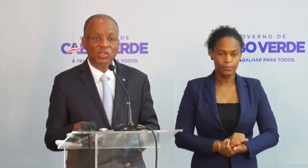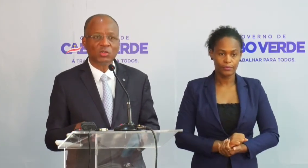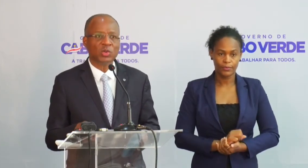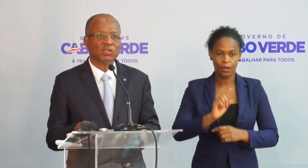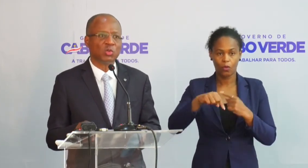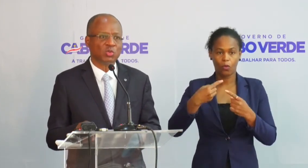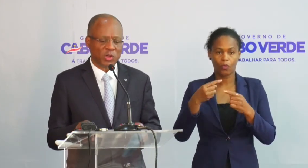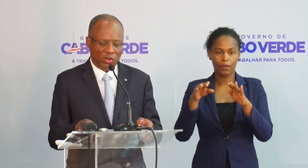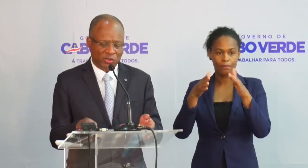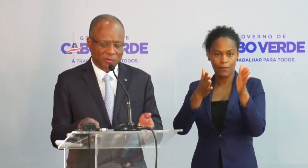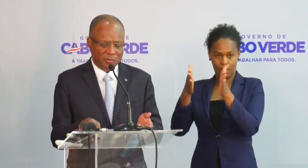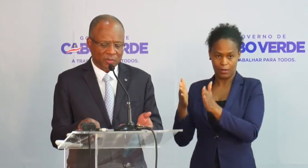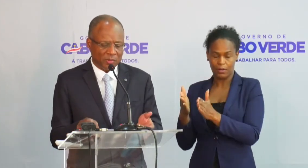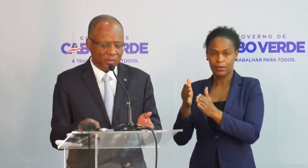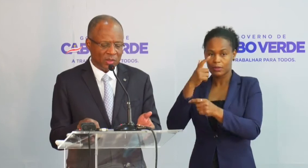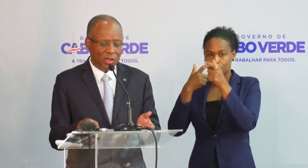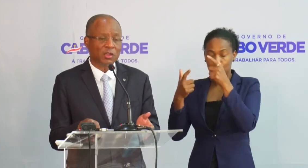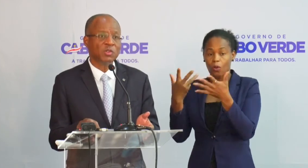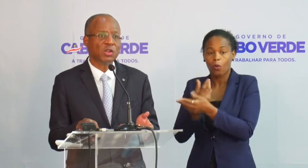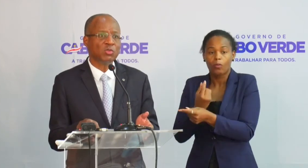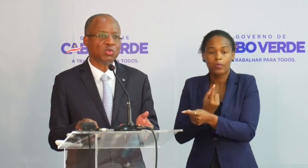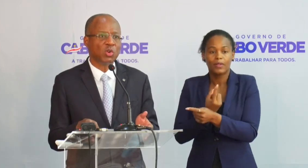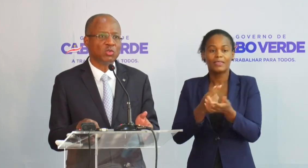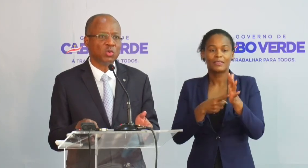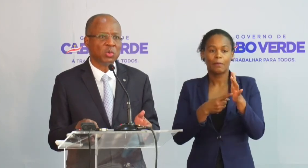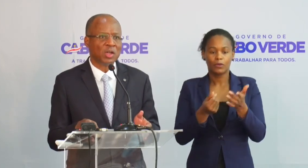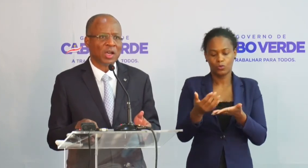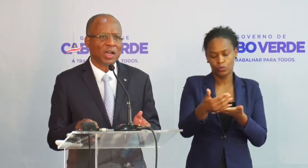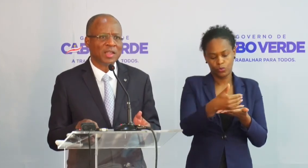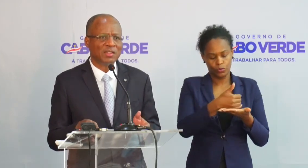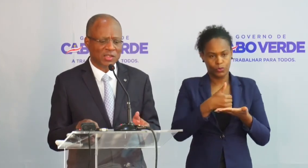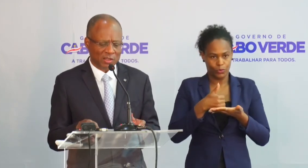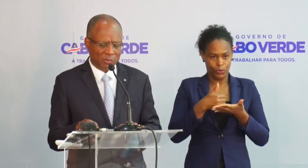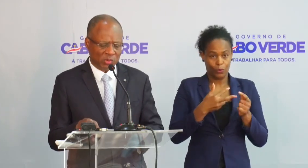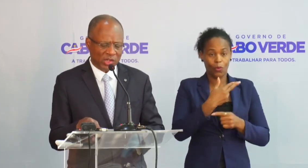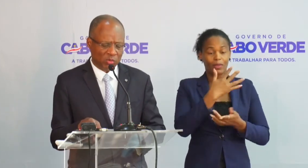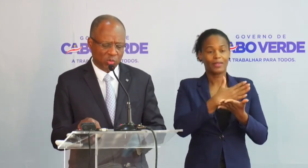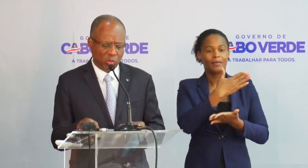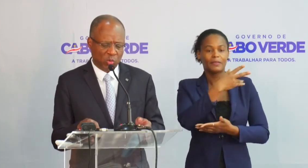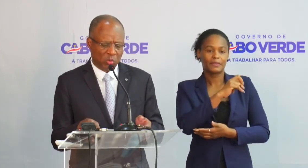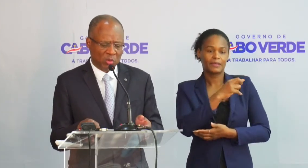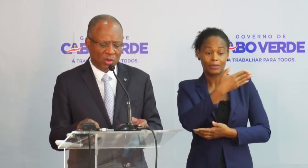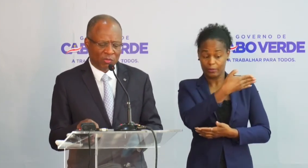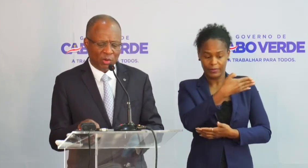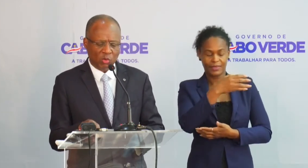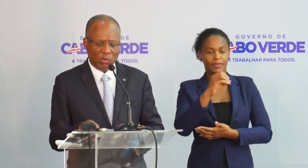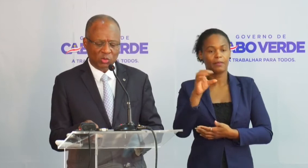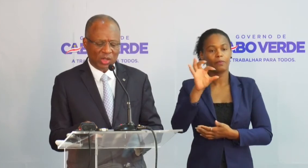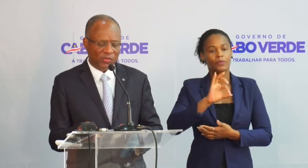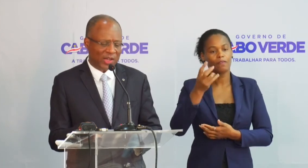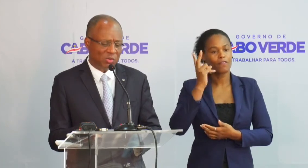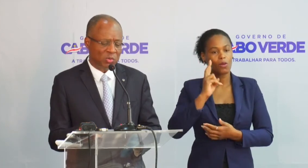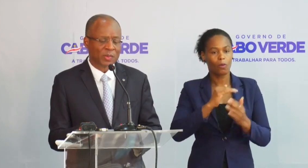Para as outras categorias de consumidores, atribuição de um desconto até 70% do valor do